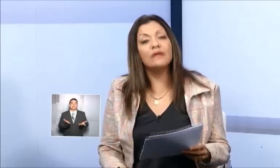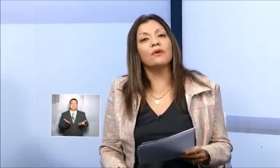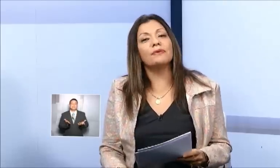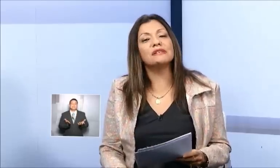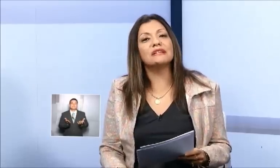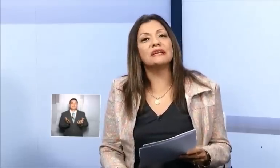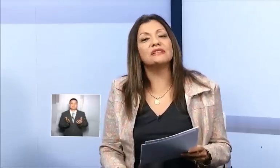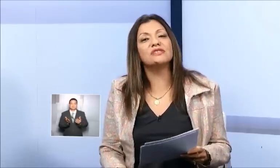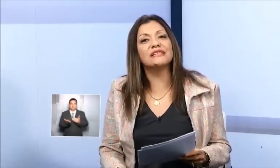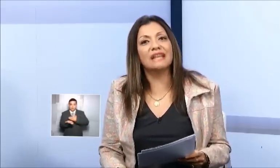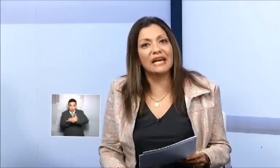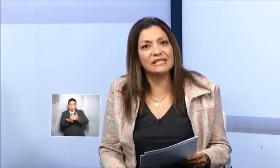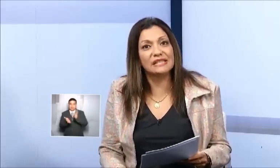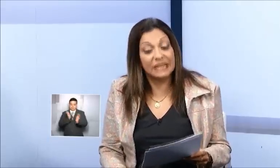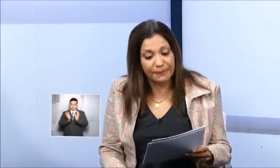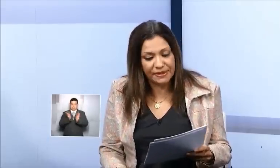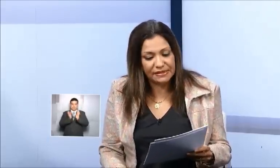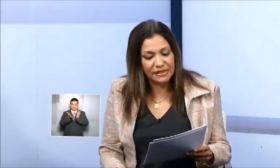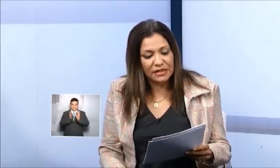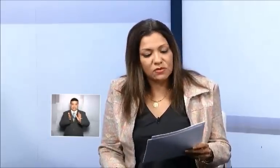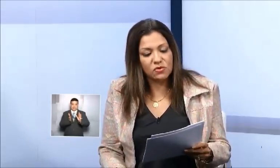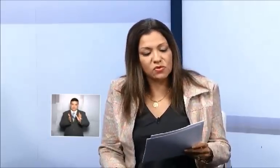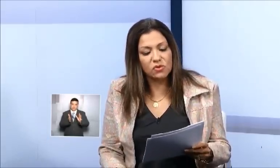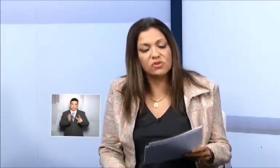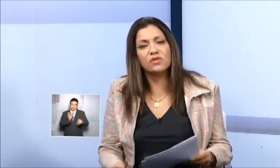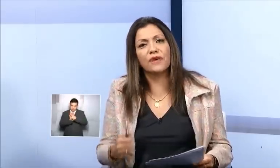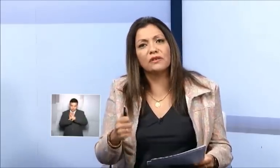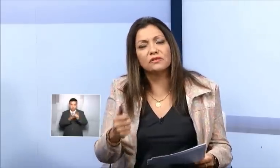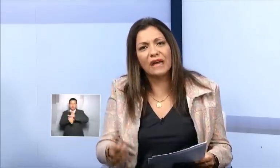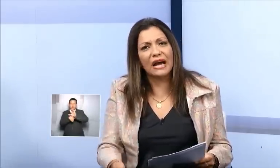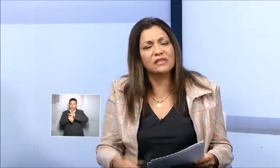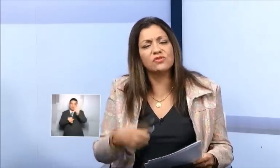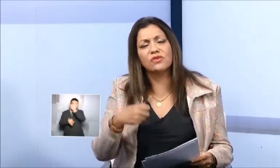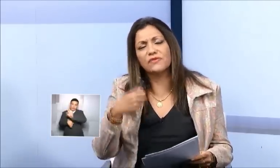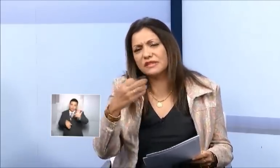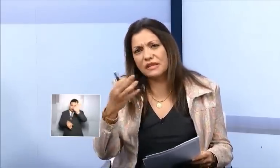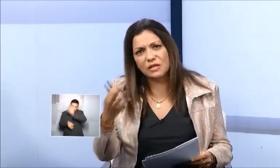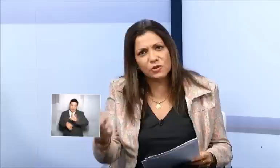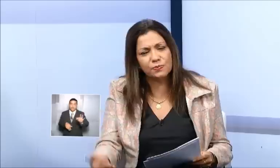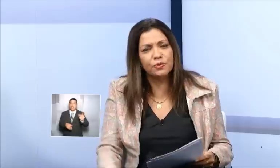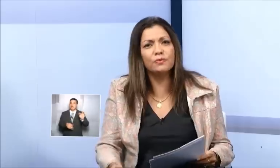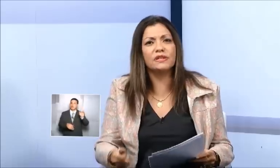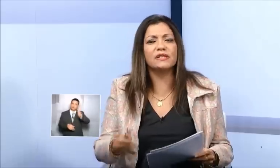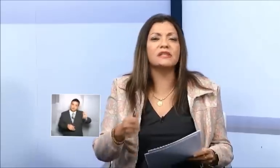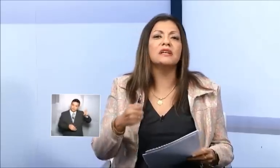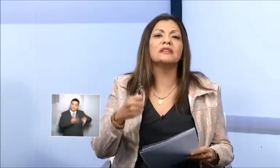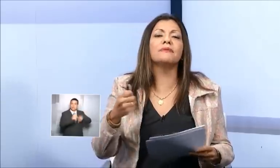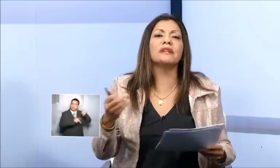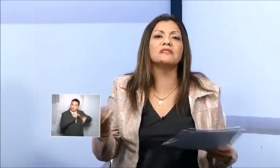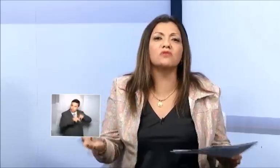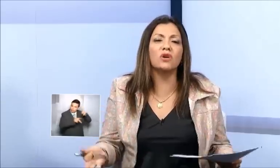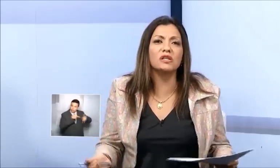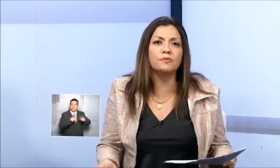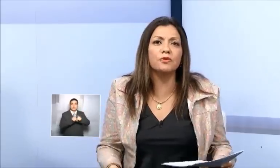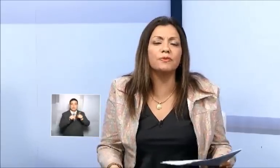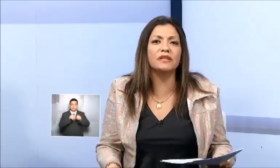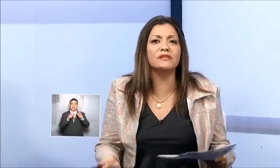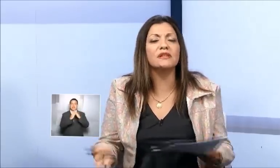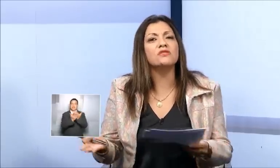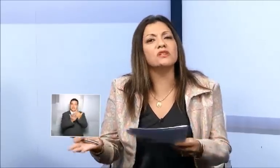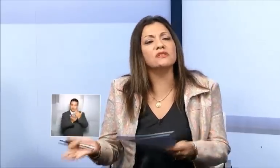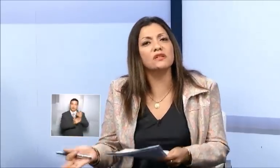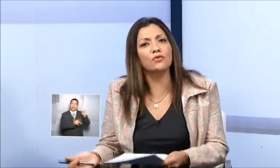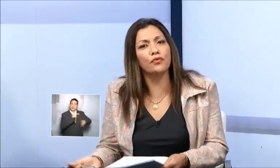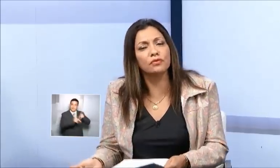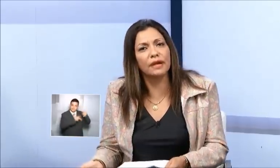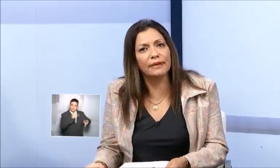a língua brasileira de sinais, Libras, nos cursos de faculdades, universidades públicas, também nas escolas públicas